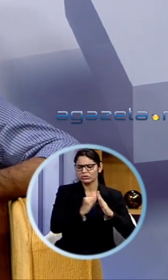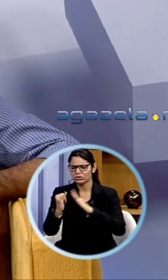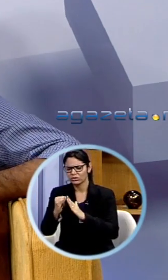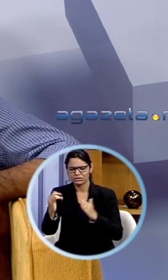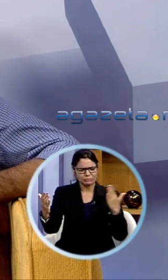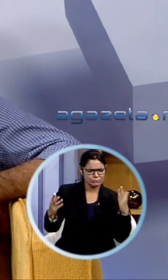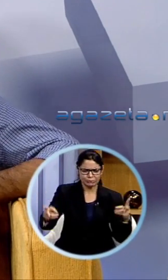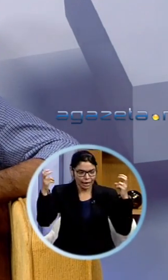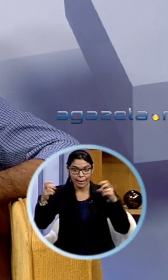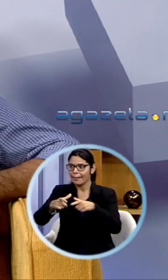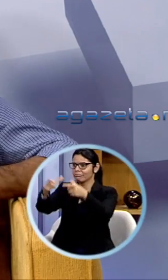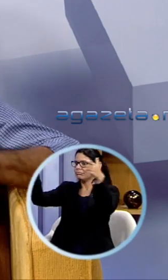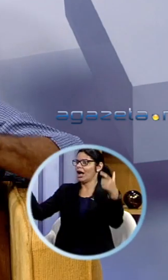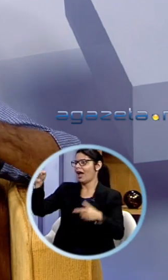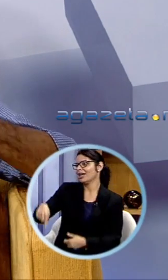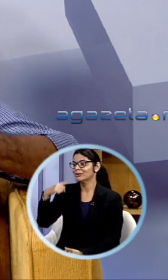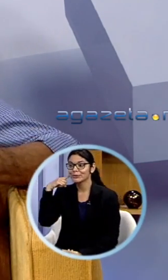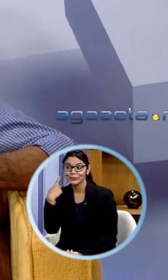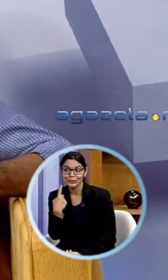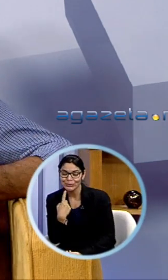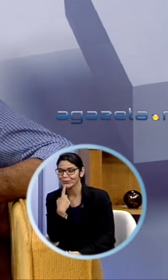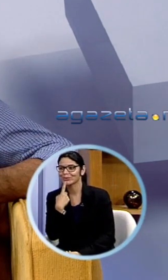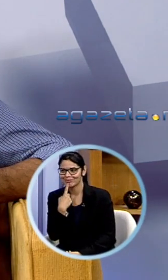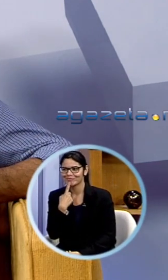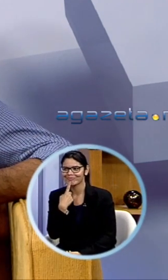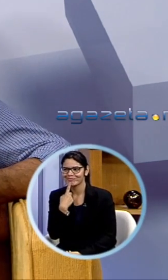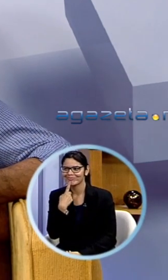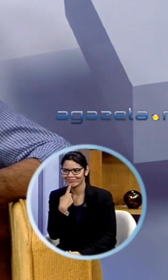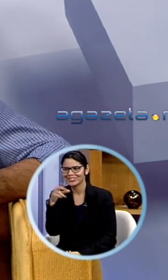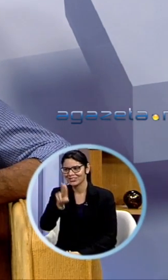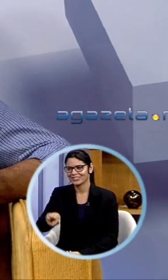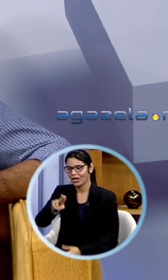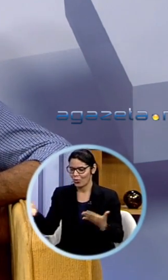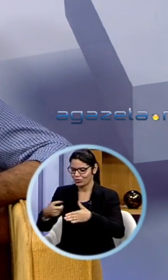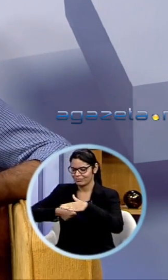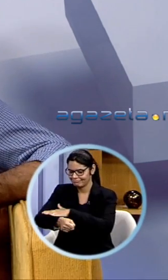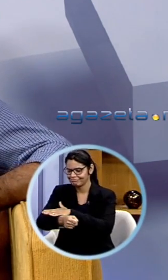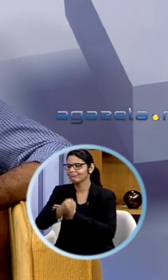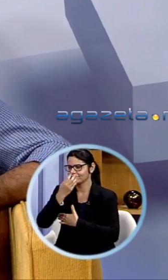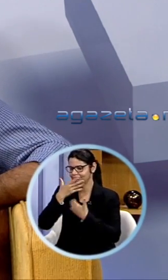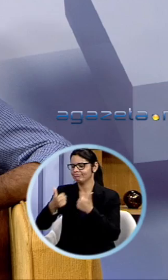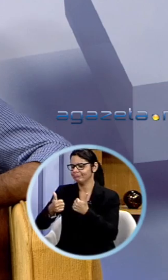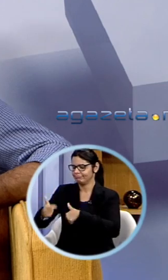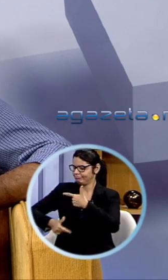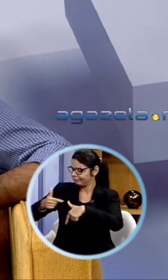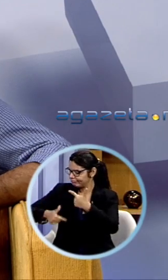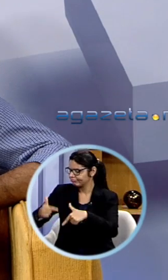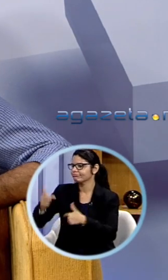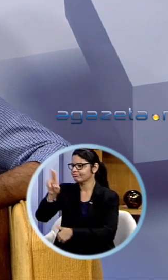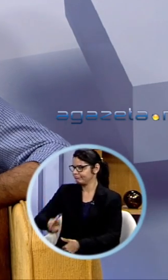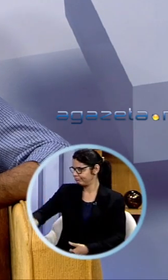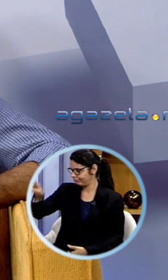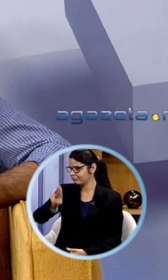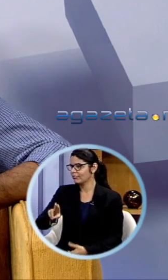professores são surdos sim ou seja foram professores que já foram formados nesses cursos E hoje eles estão atuando na instituição de nível superior